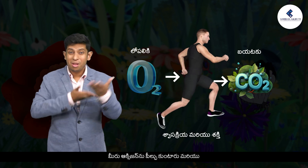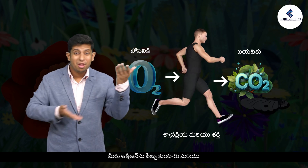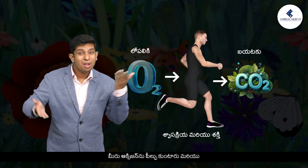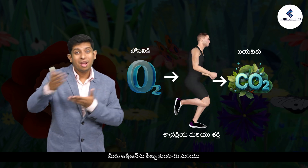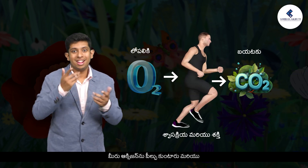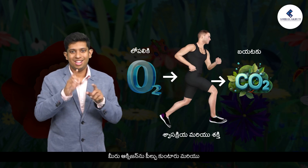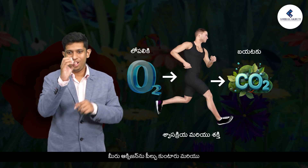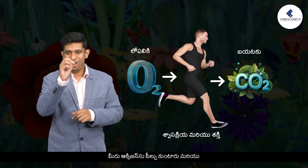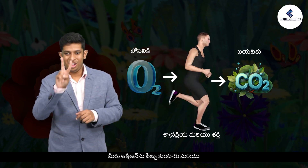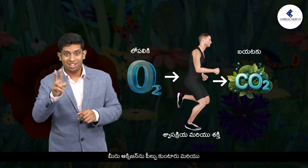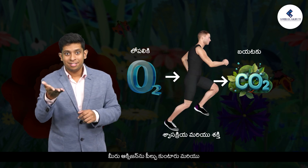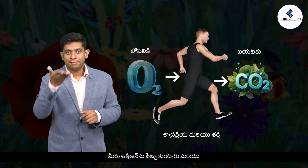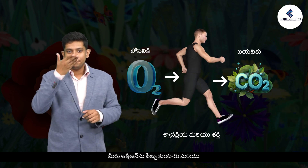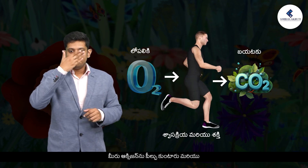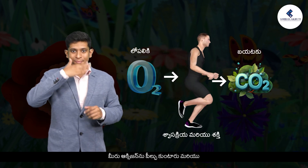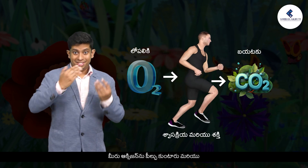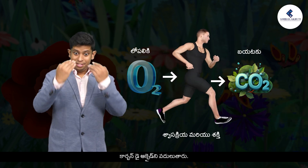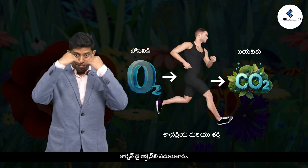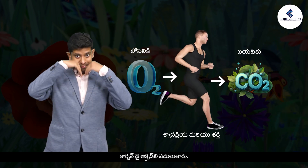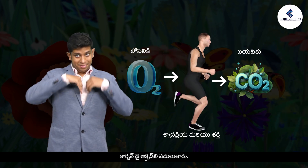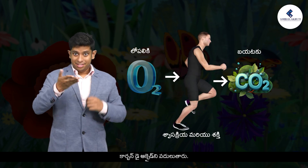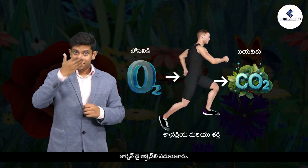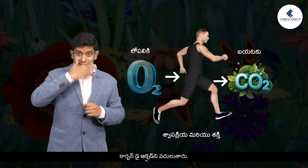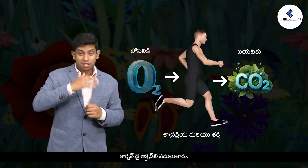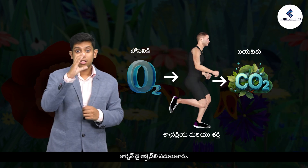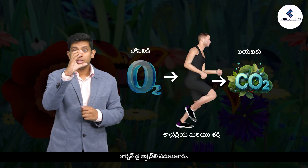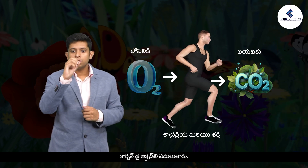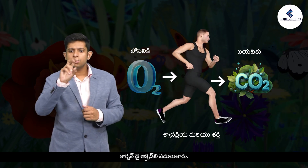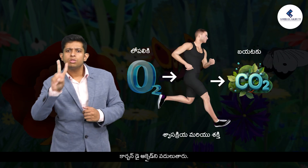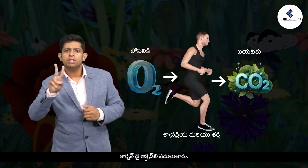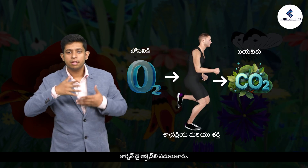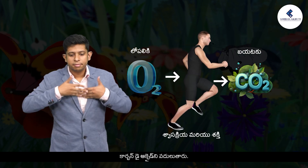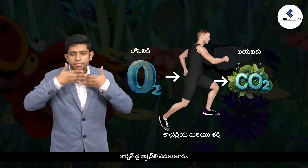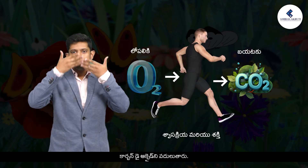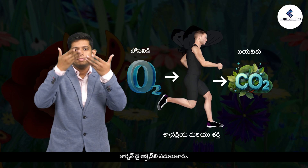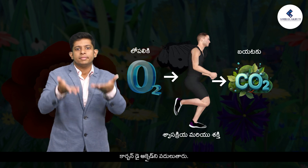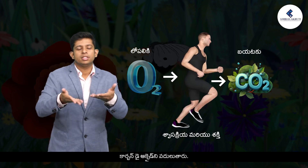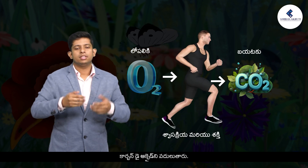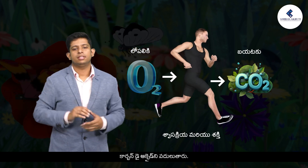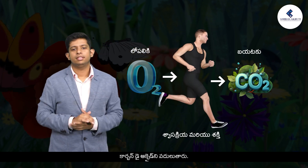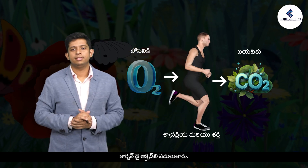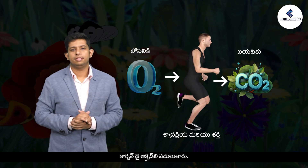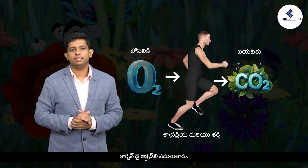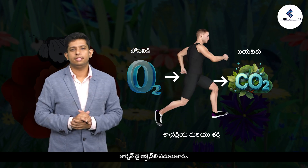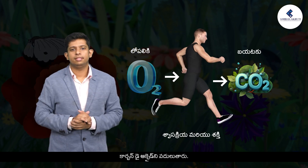మీరు ఆక్సిజన్ని పీల్చుకుంటారు మరియు కార్బన్ డయాక్సైడ్ని వదులుతారు.